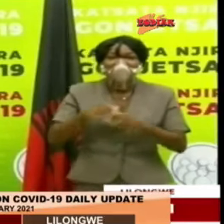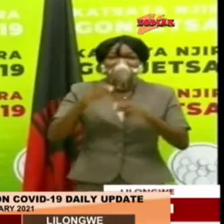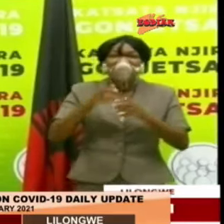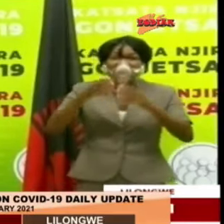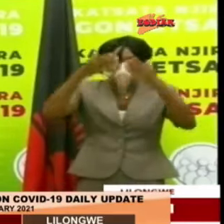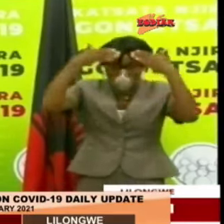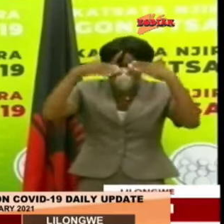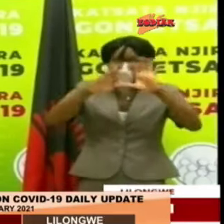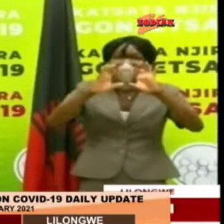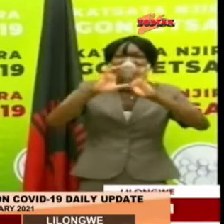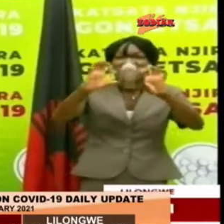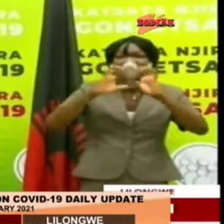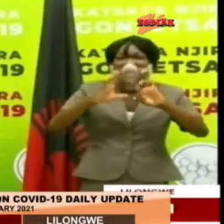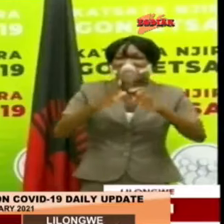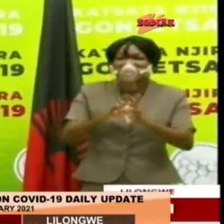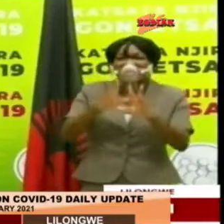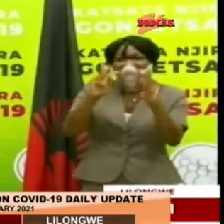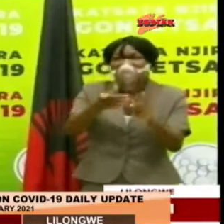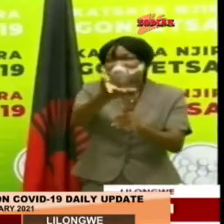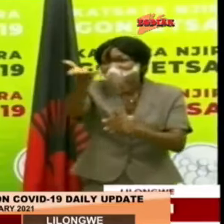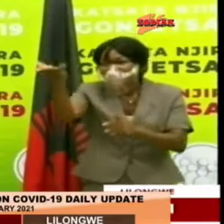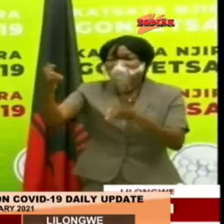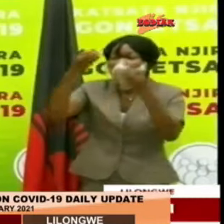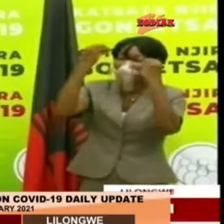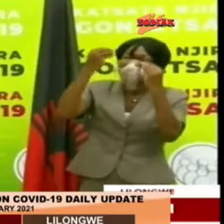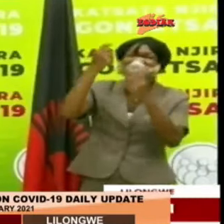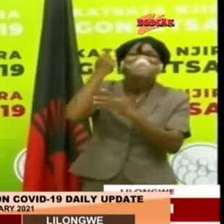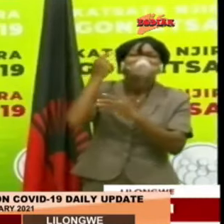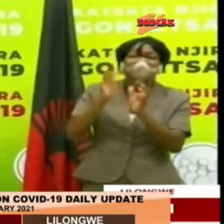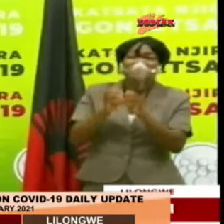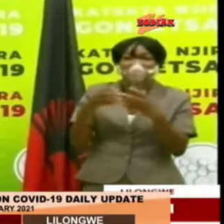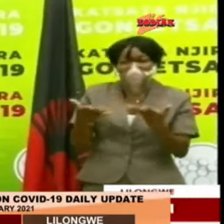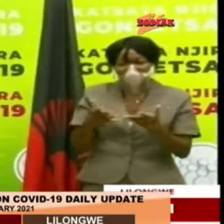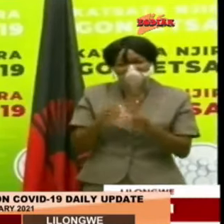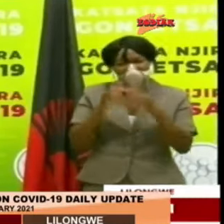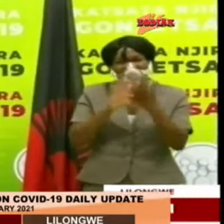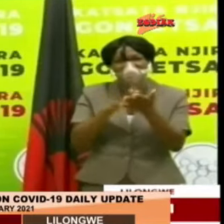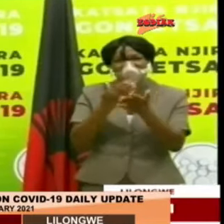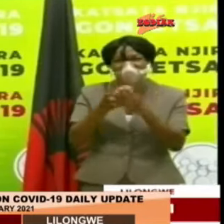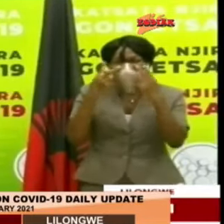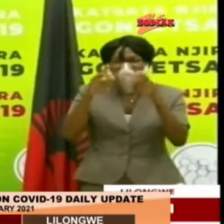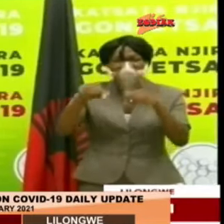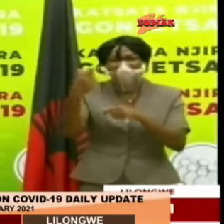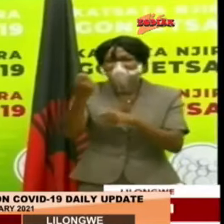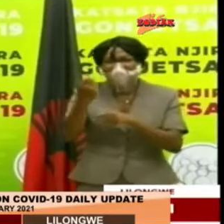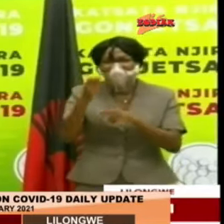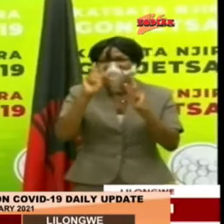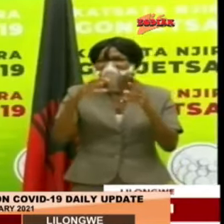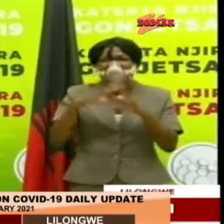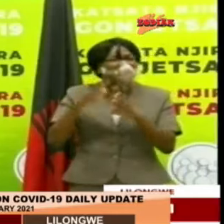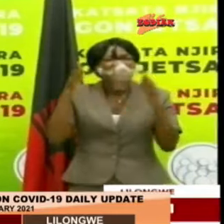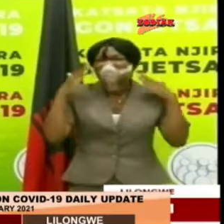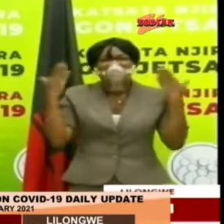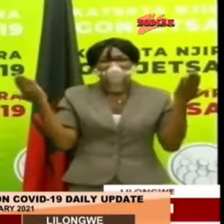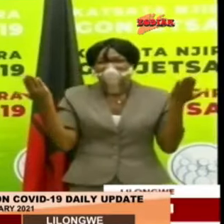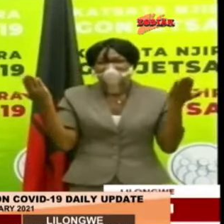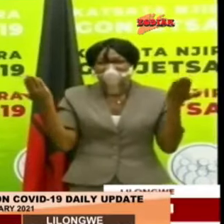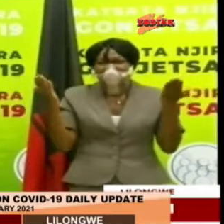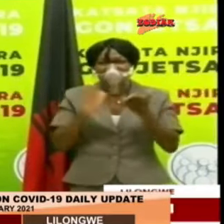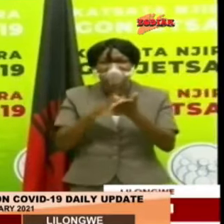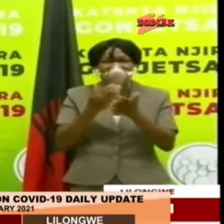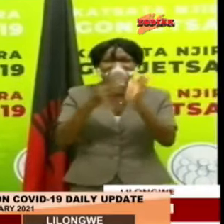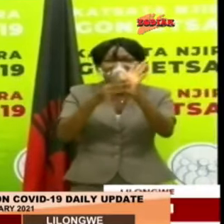kuphunzitsana kwambiri mpakali pano taonabe kuti zinthu sizidafikepo pempeni ayi chifukwa kulibe ena oti